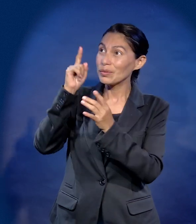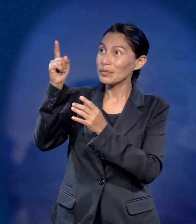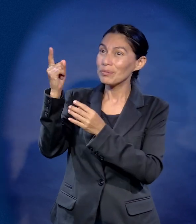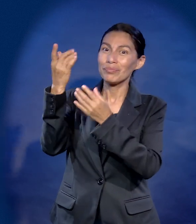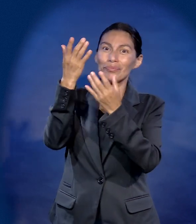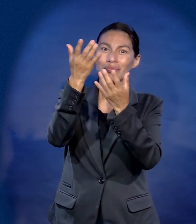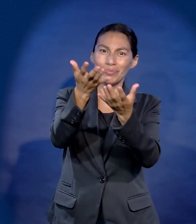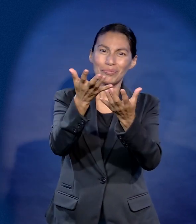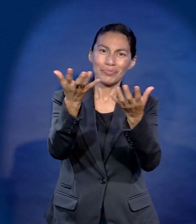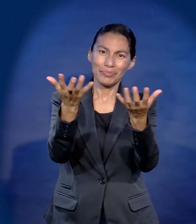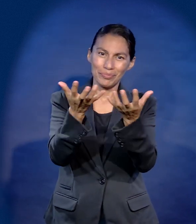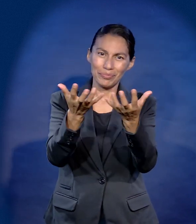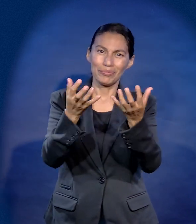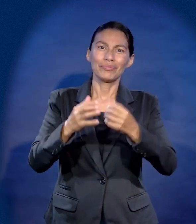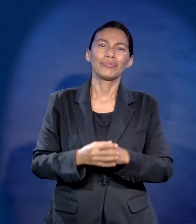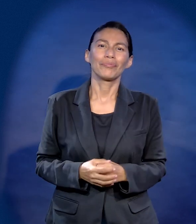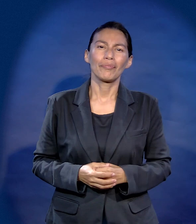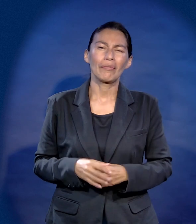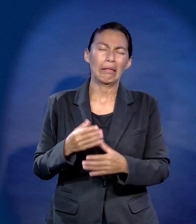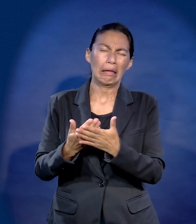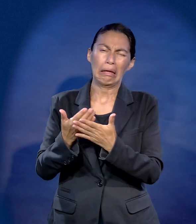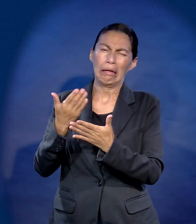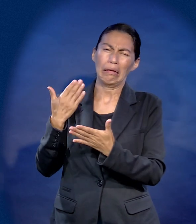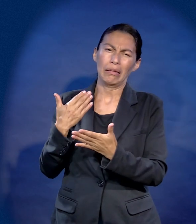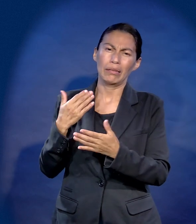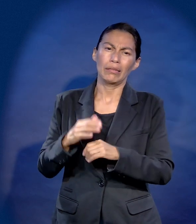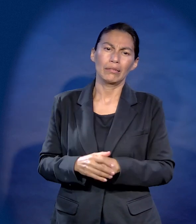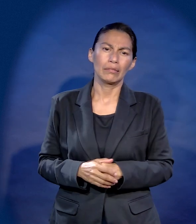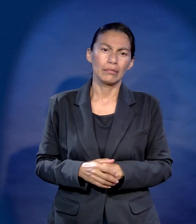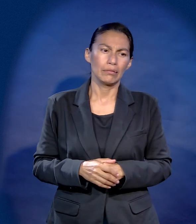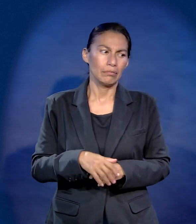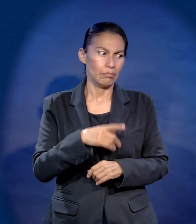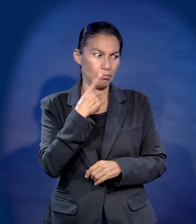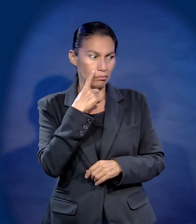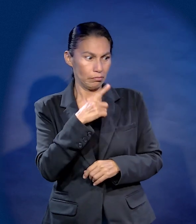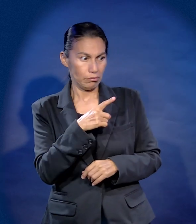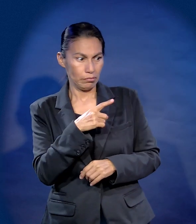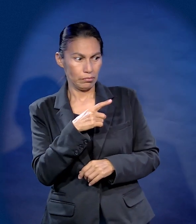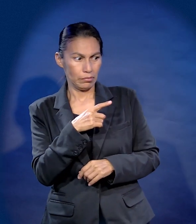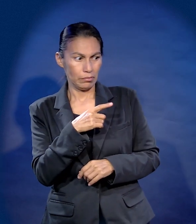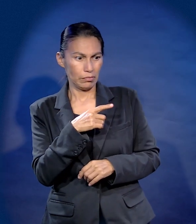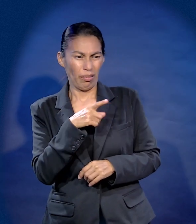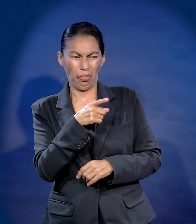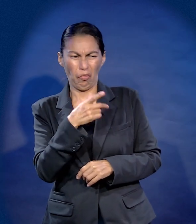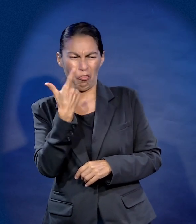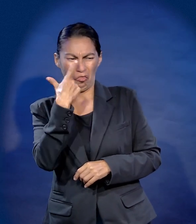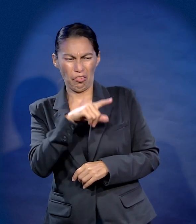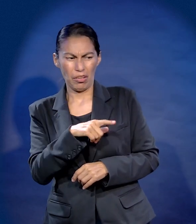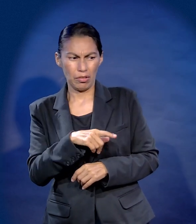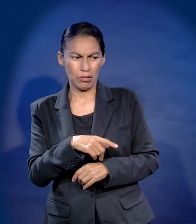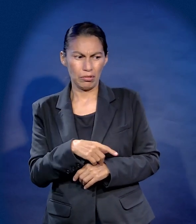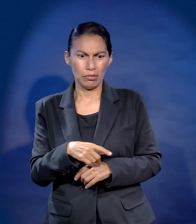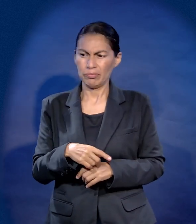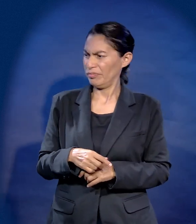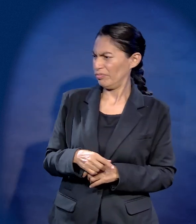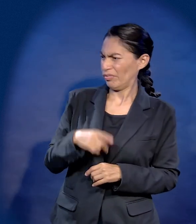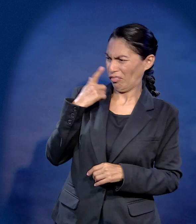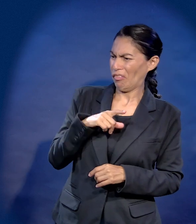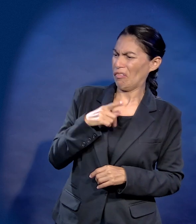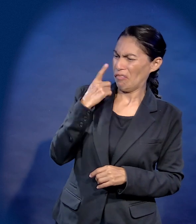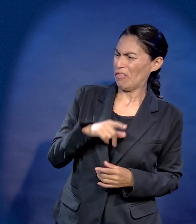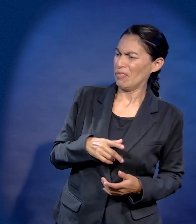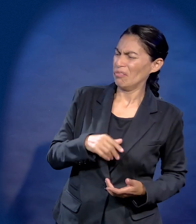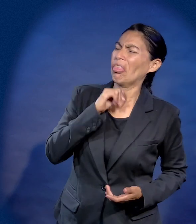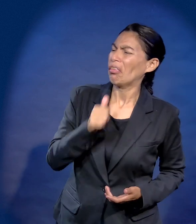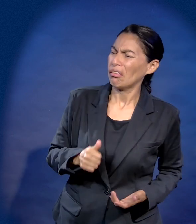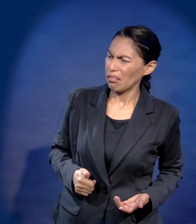se supone, así debiera ser, reacciona Jesús por usted. Antes, cuando alguien pasaba en la calle, le decía, estás bien feo. Rápido reaccionaba